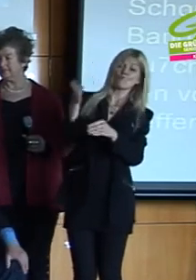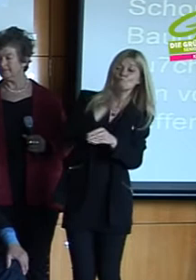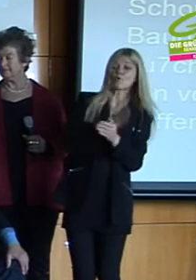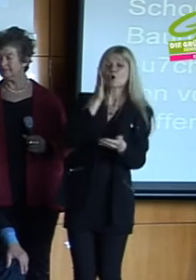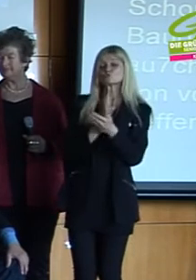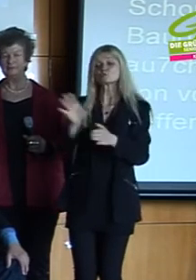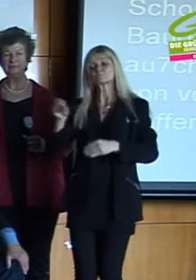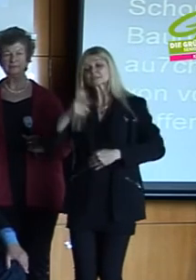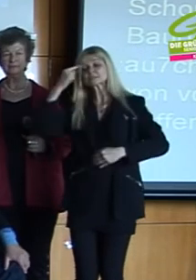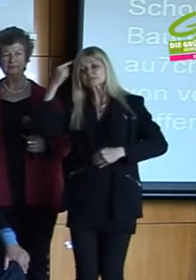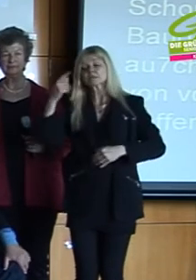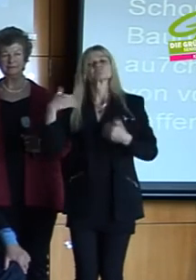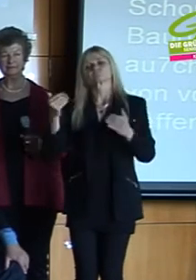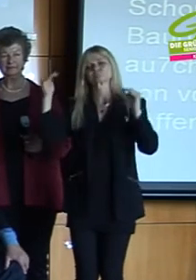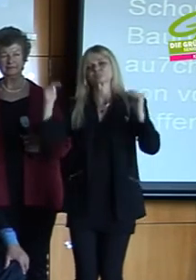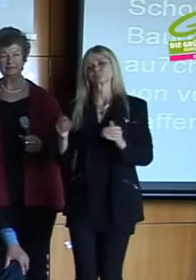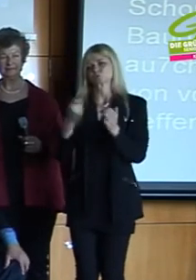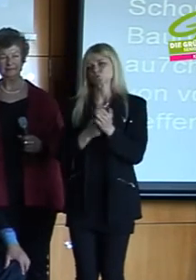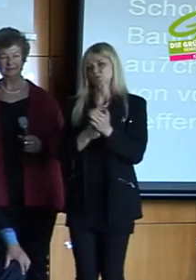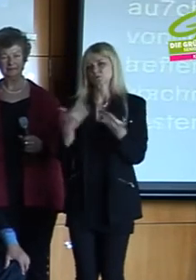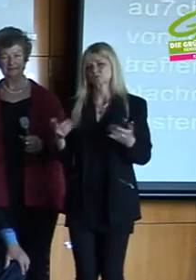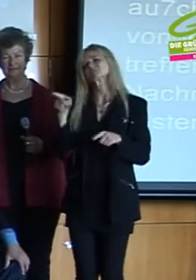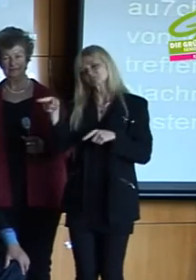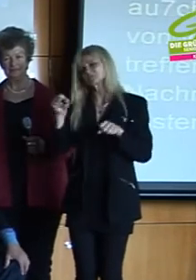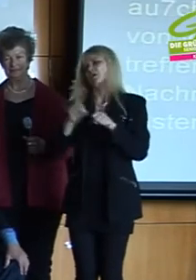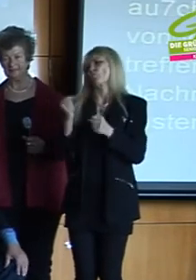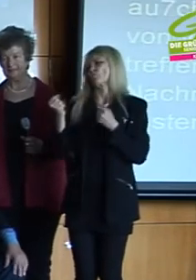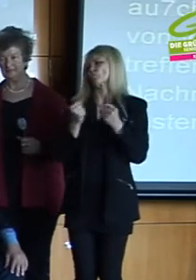vorsieht. Auch hier ist die Politik gefordert,